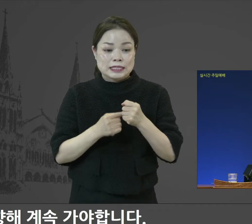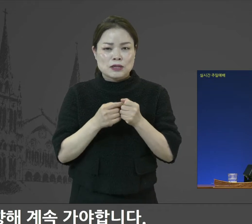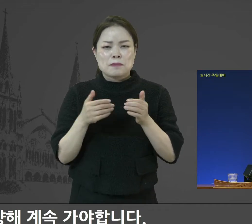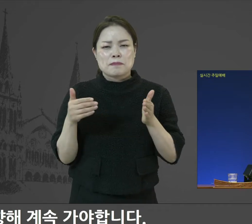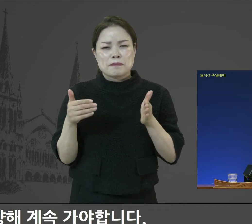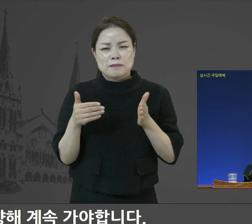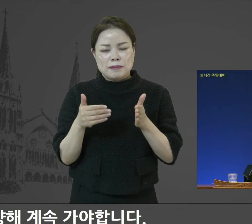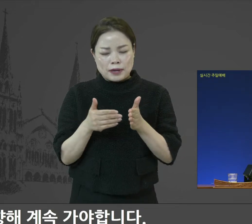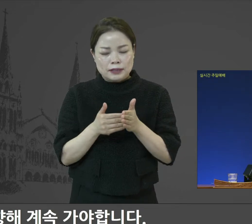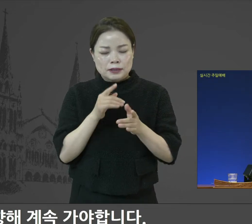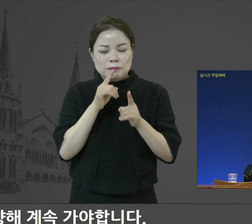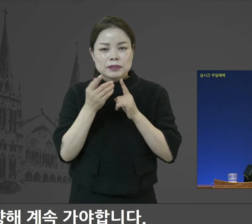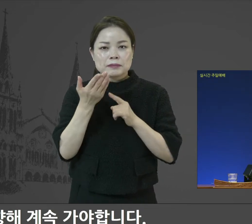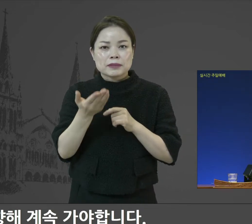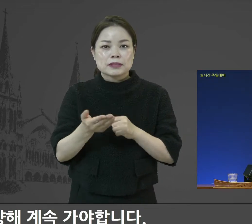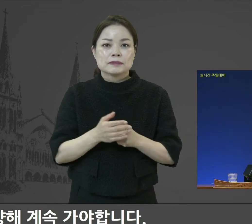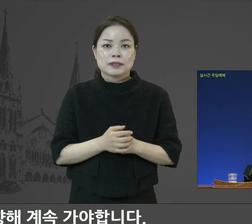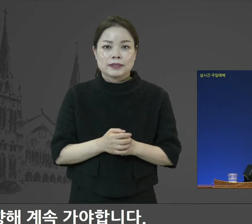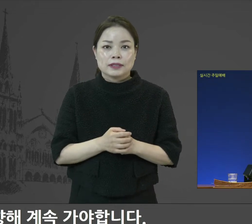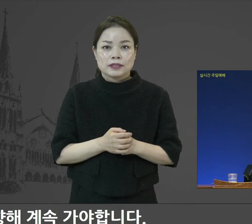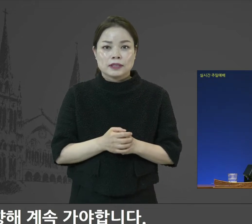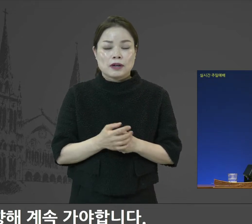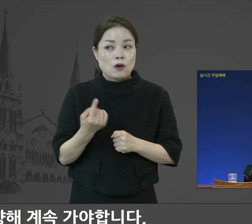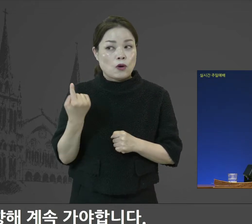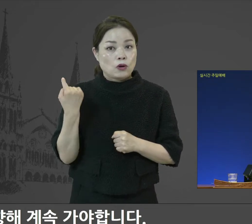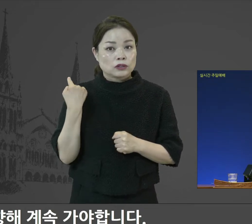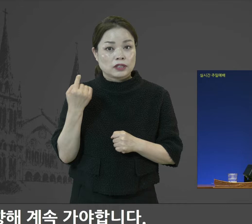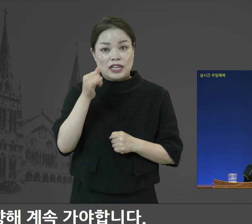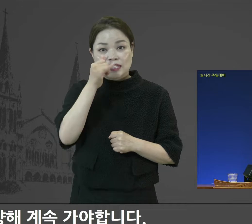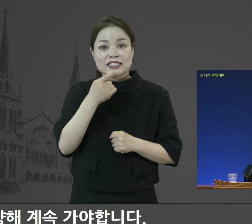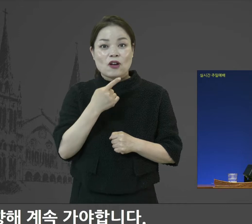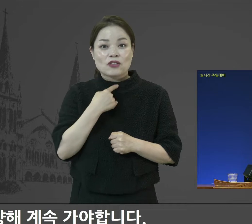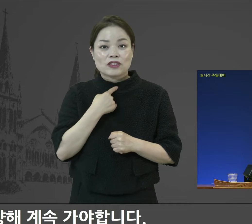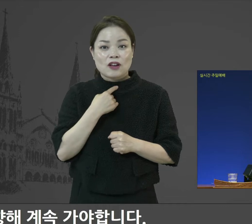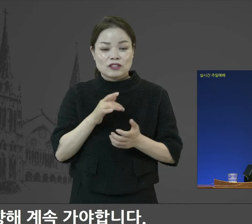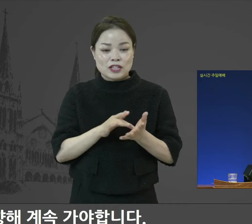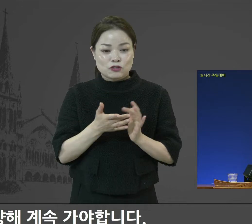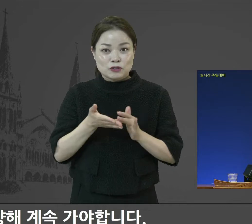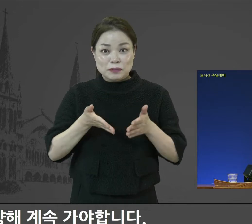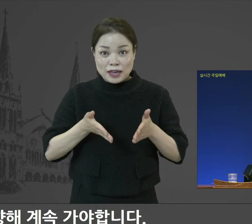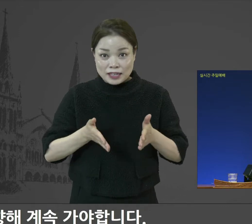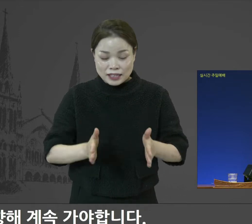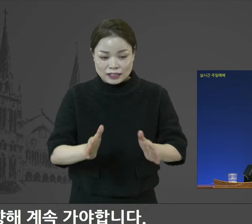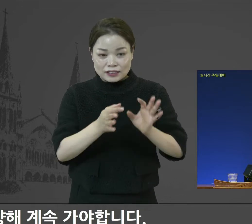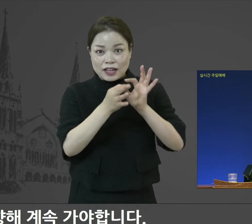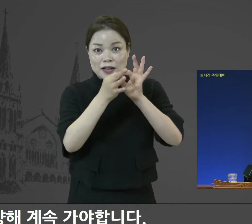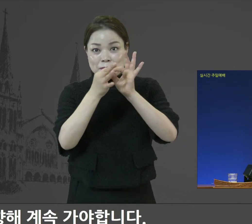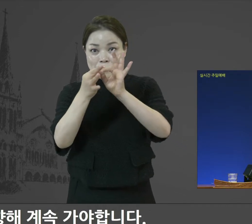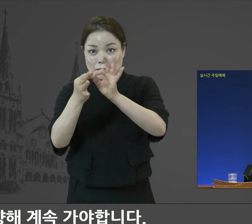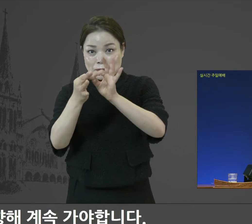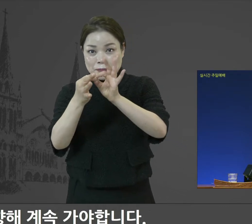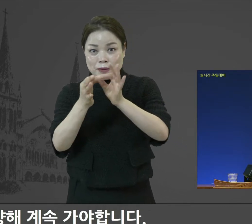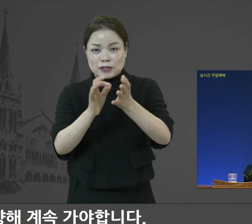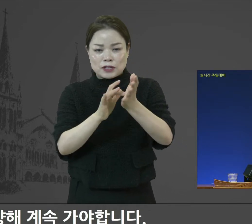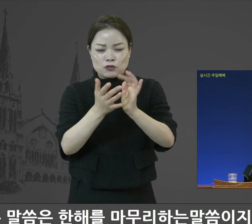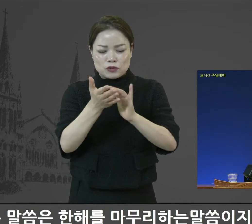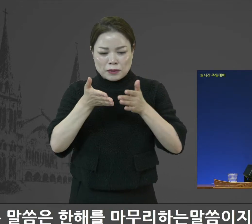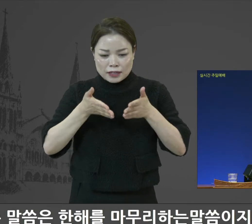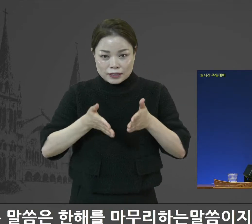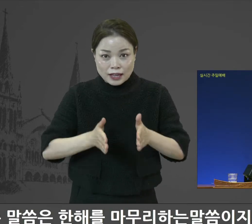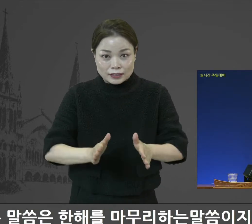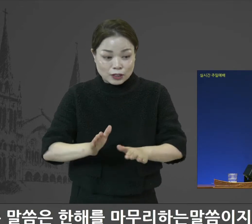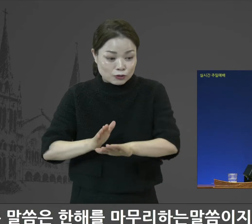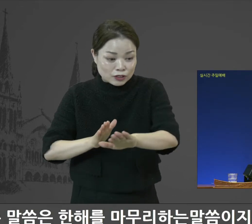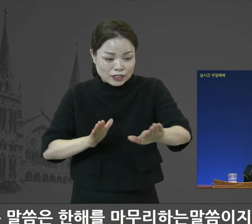마무리하는 말씀이지만 어저께 있었던 성탄과 이어져 있습니다. 성탄의 여운이